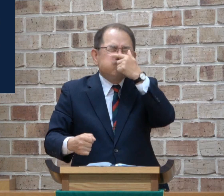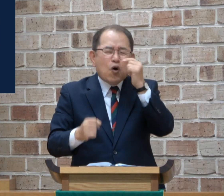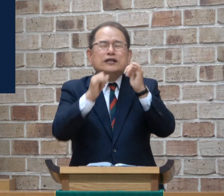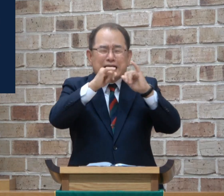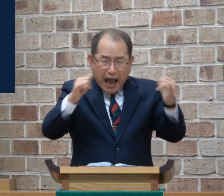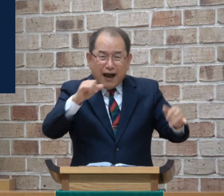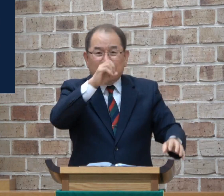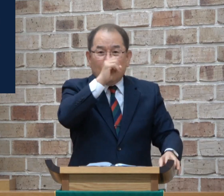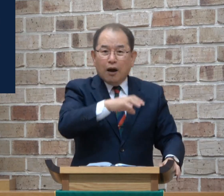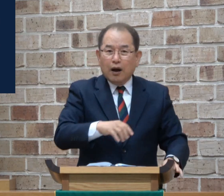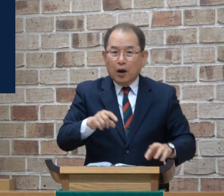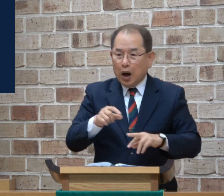유명해진 것입니다.